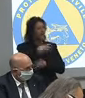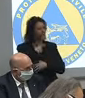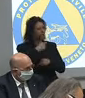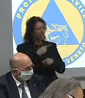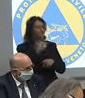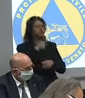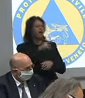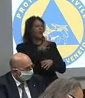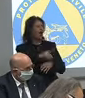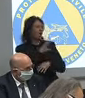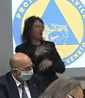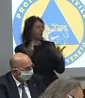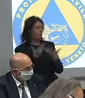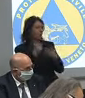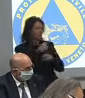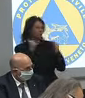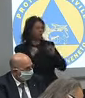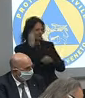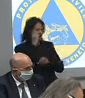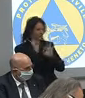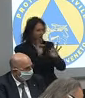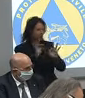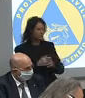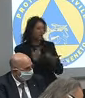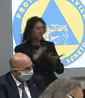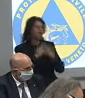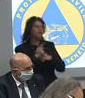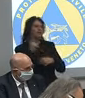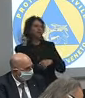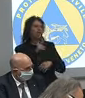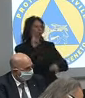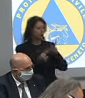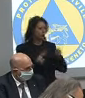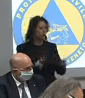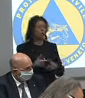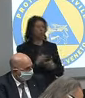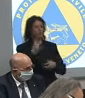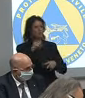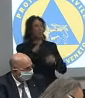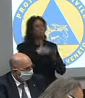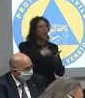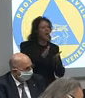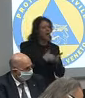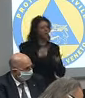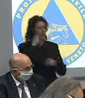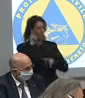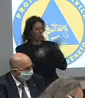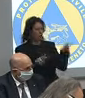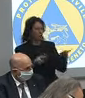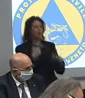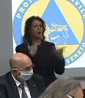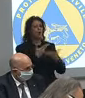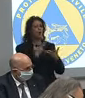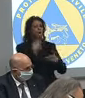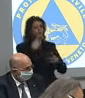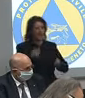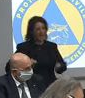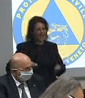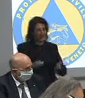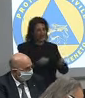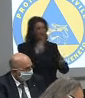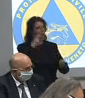controllare, che ci mandi qualcuno a fare il campione della malta per vedere se è malta vera, che ci mandi qualcun altro a vedere la fedina penale di quello che porta la carriola, che